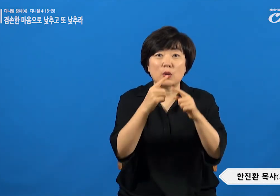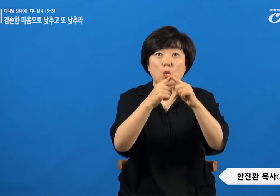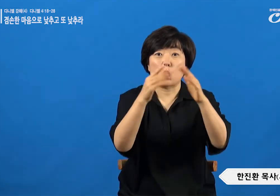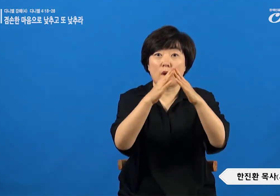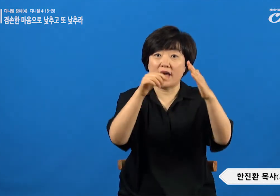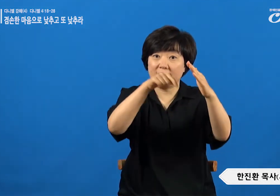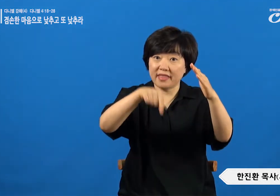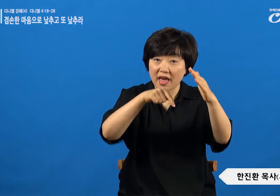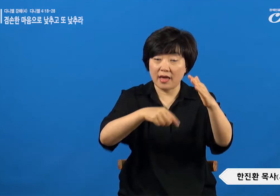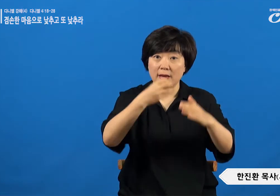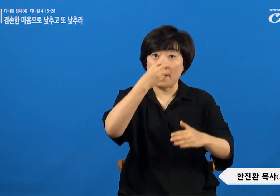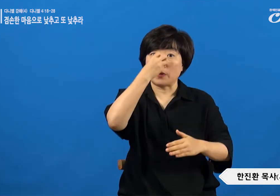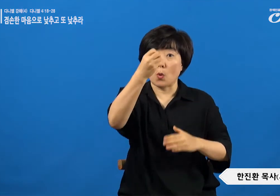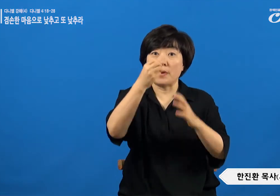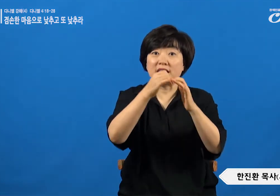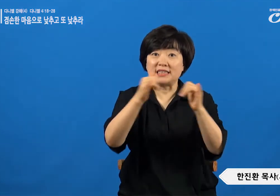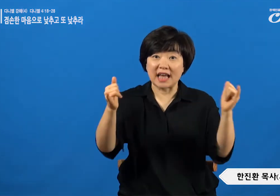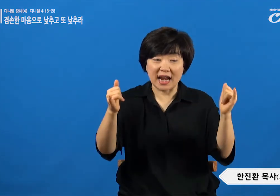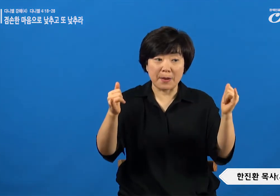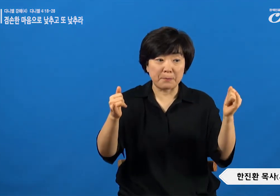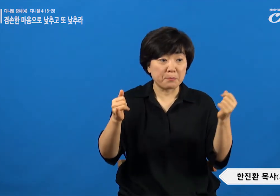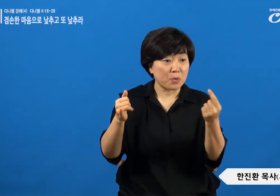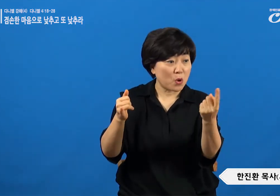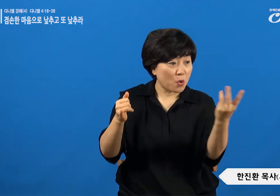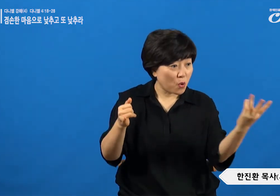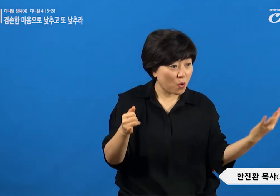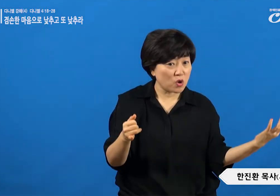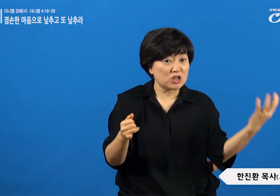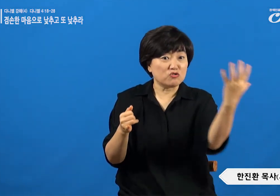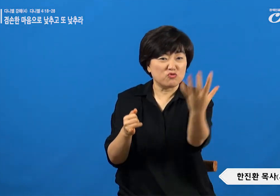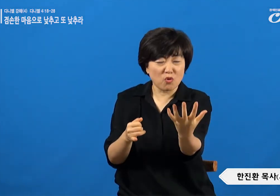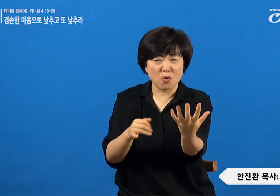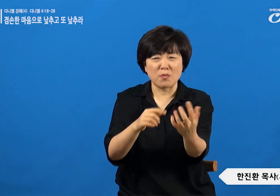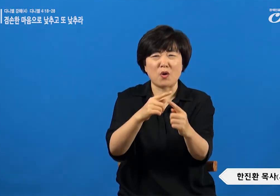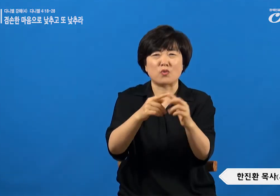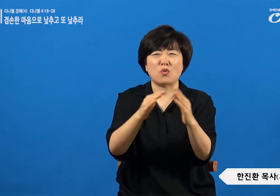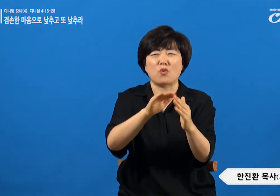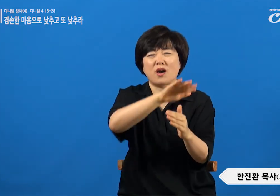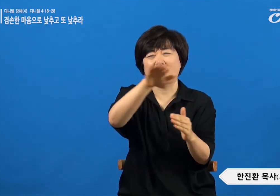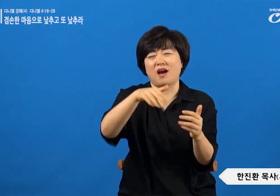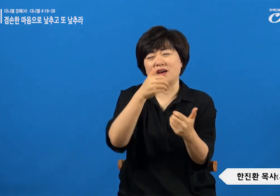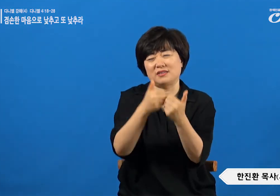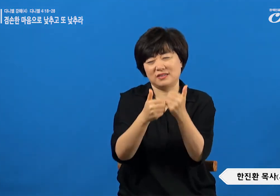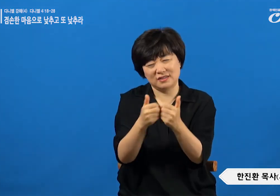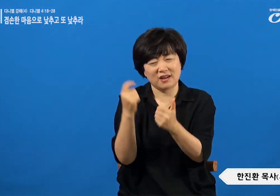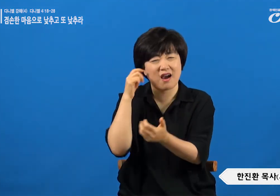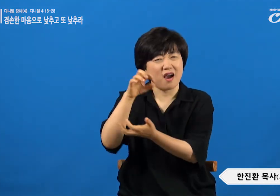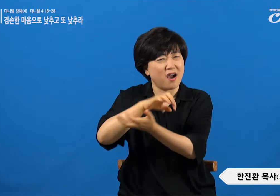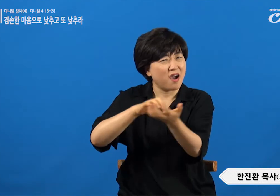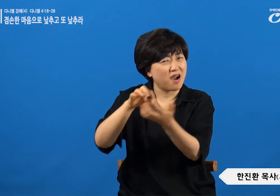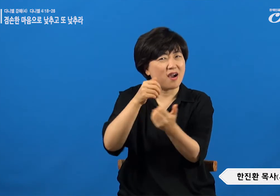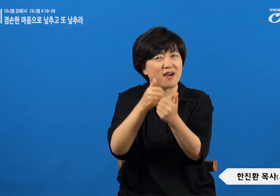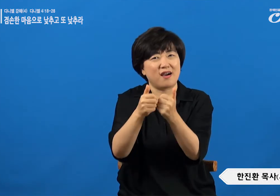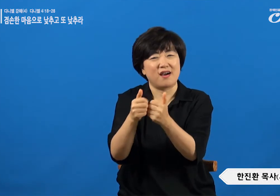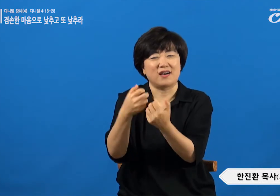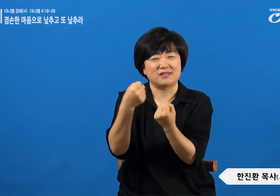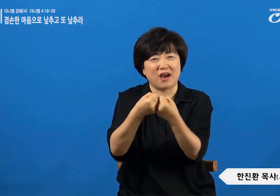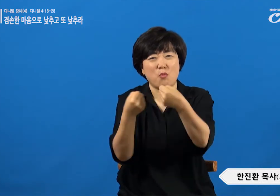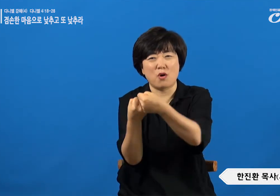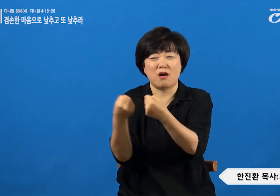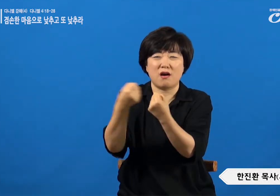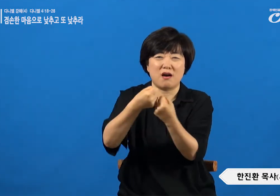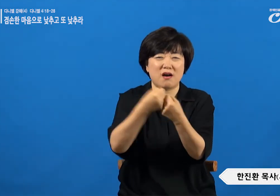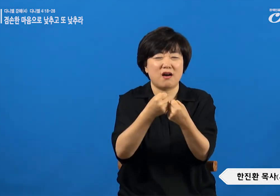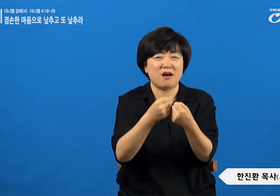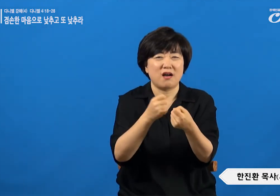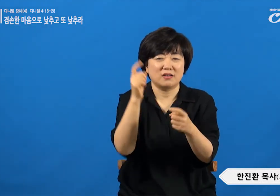그래서 교회도 교만한 사람 몇 사람이 끼어 있으면 교회가 시끄러워집니다. 충돌이 일어납니다.